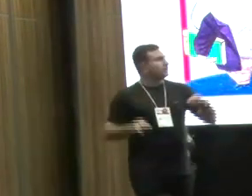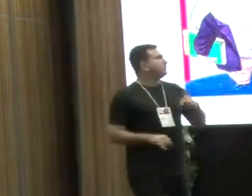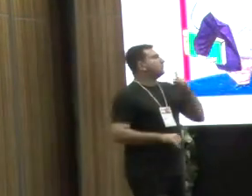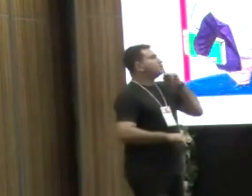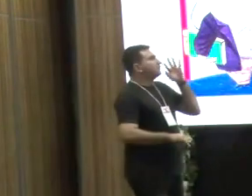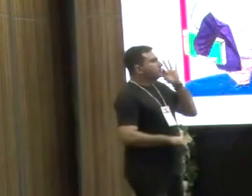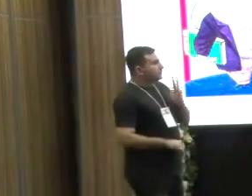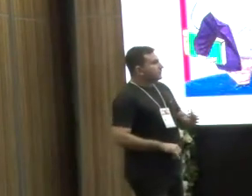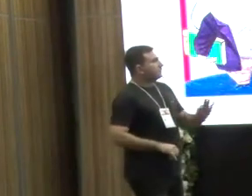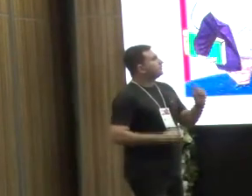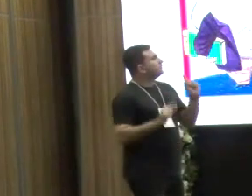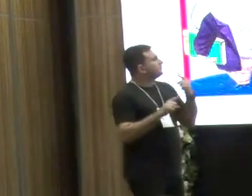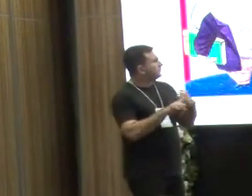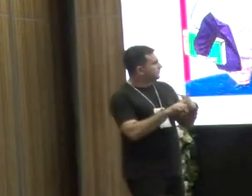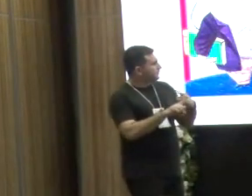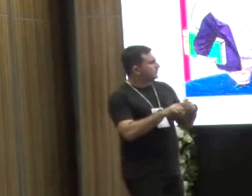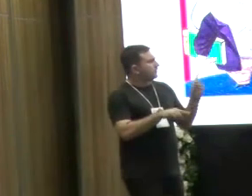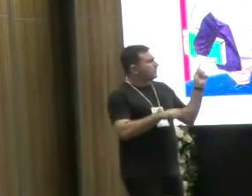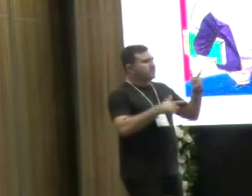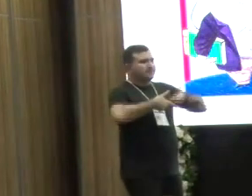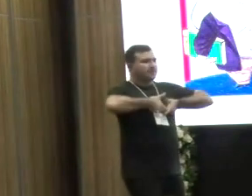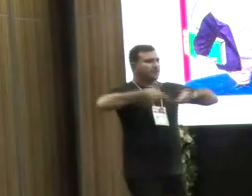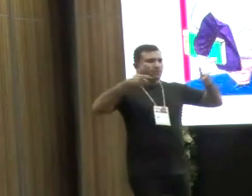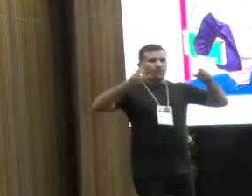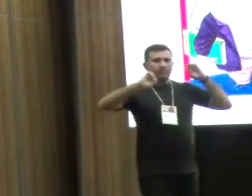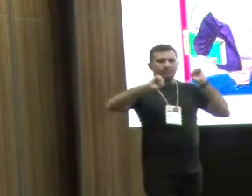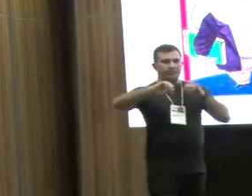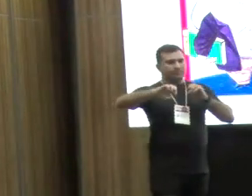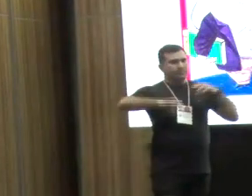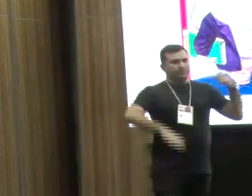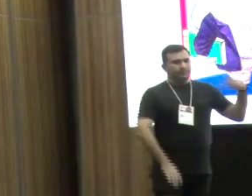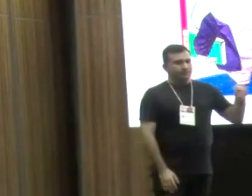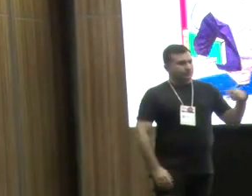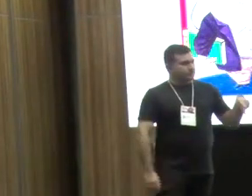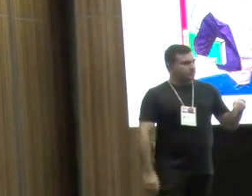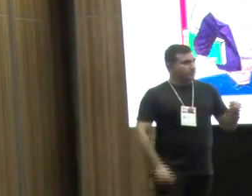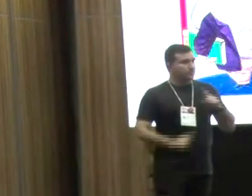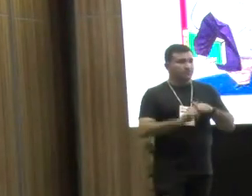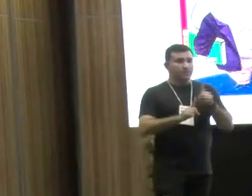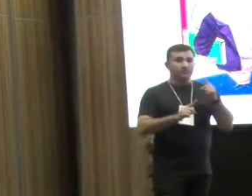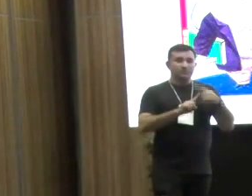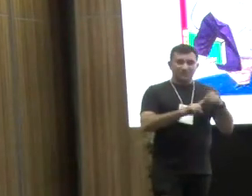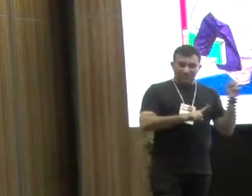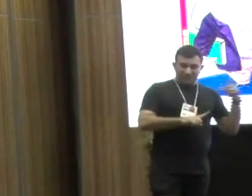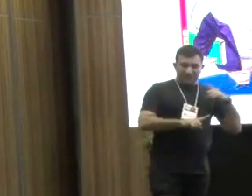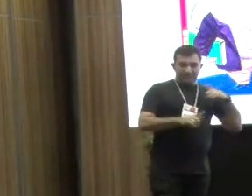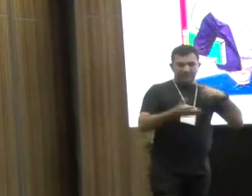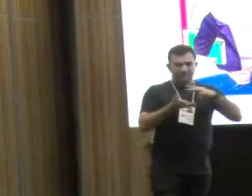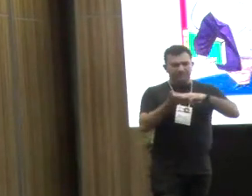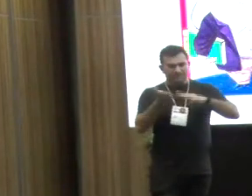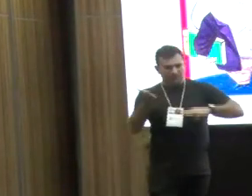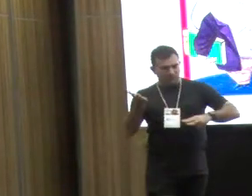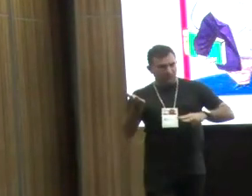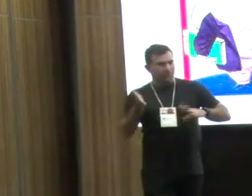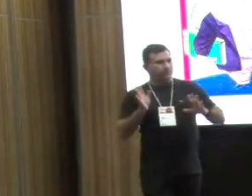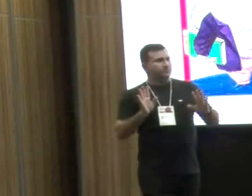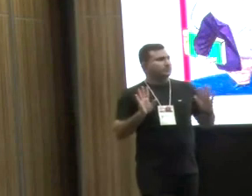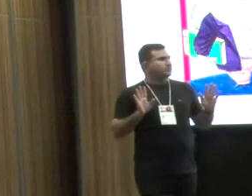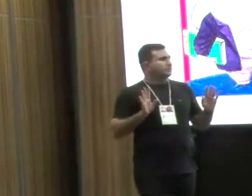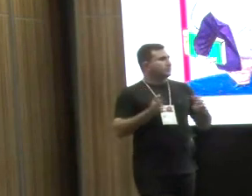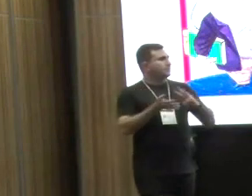É o maior educador. E não é porque tem um método. Quando uma pessoa disser: